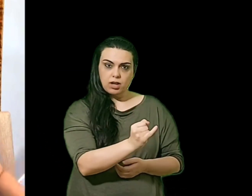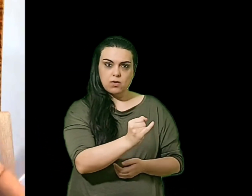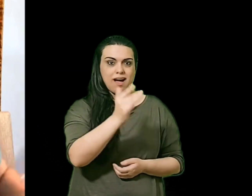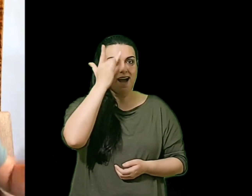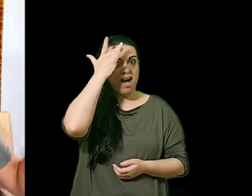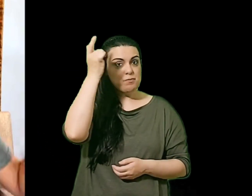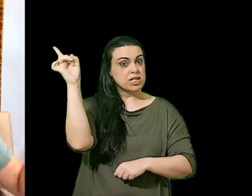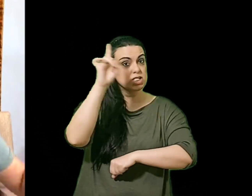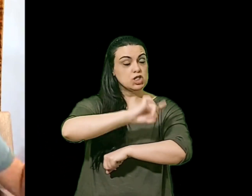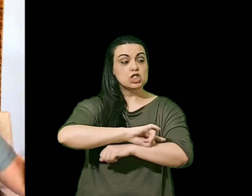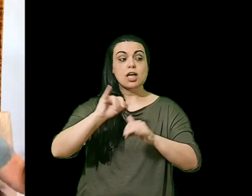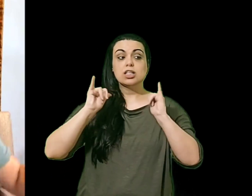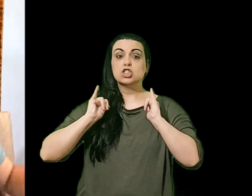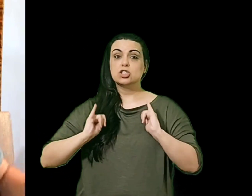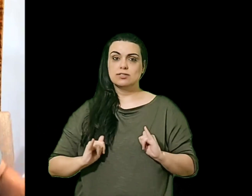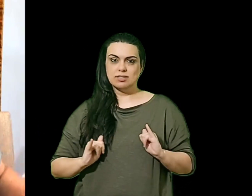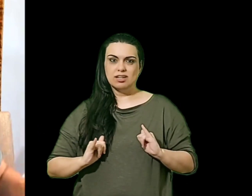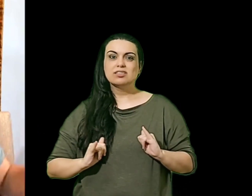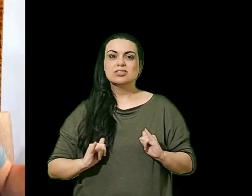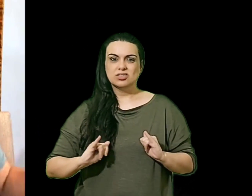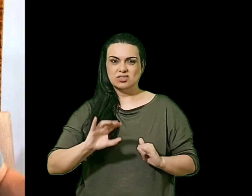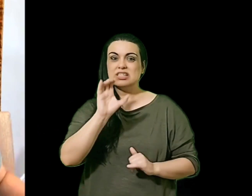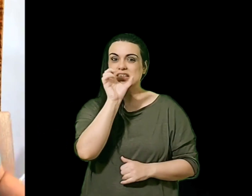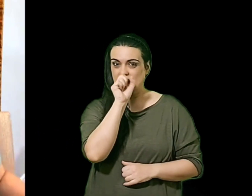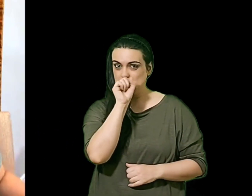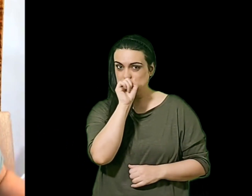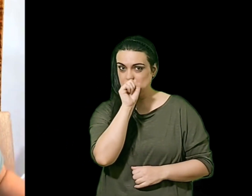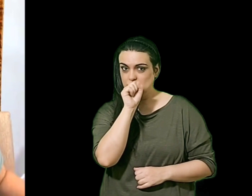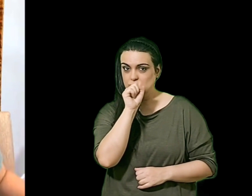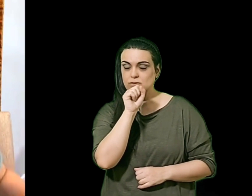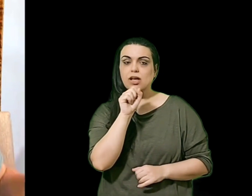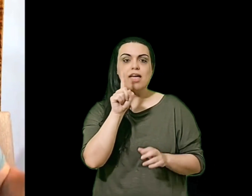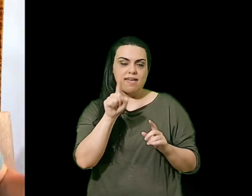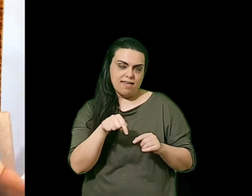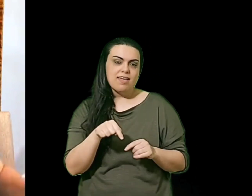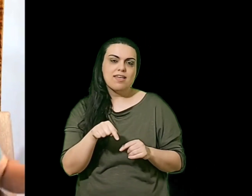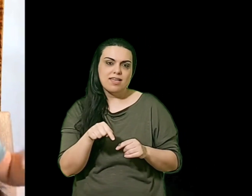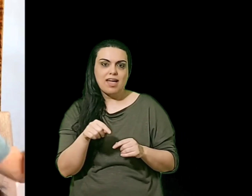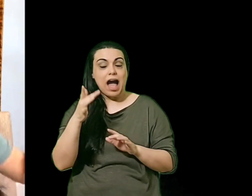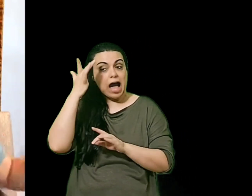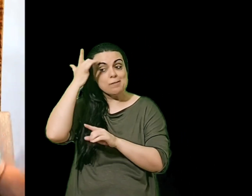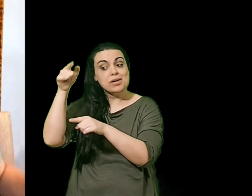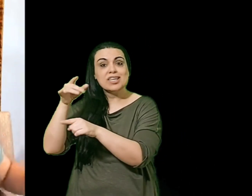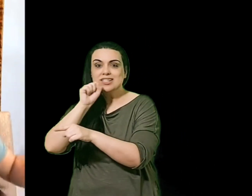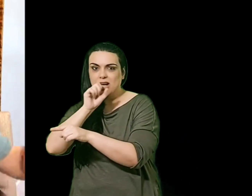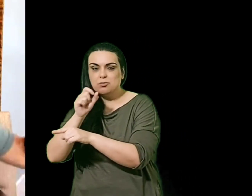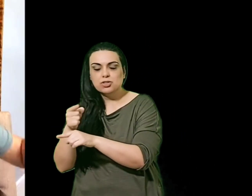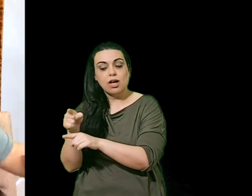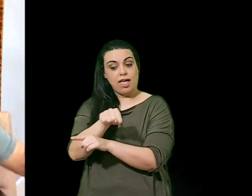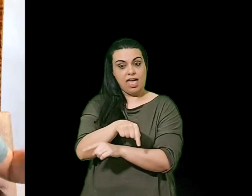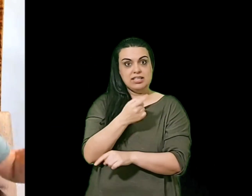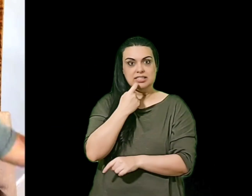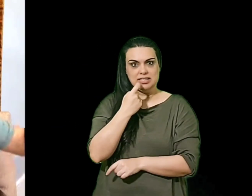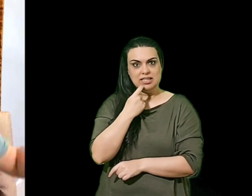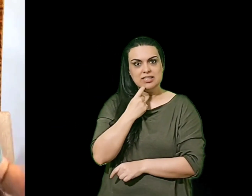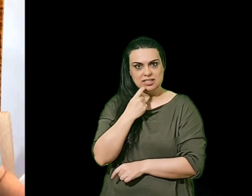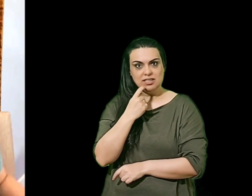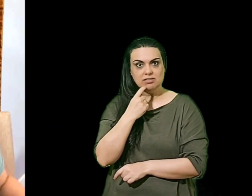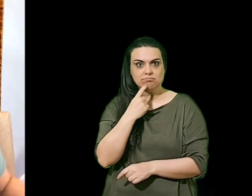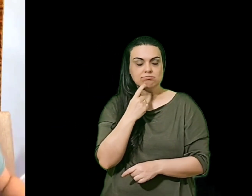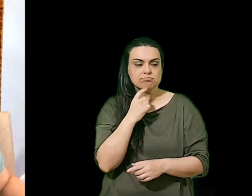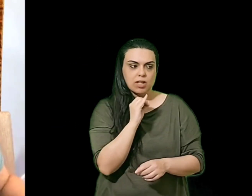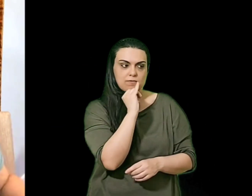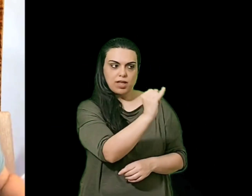disse, amanhã é descanso do Shabá santo, ou seja, o sábado. Então ele está falando sobre o que vai ser amanhã, hoje está falando